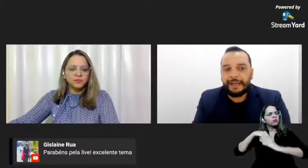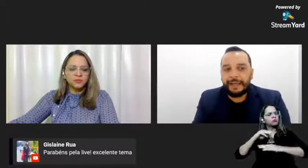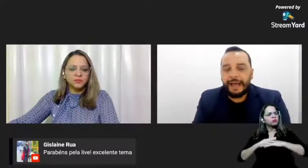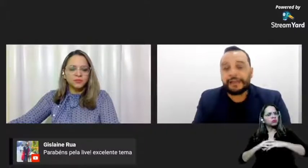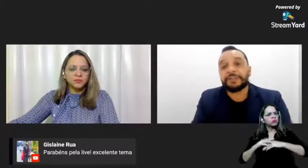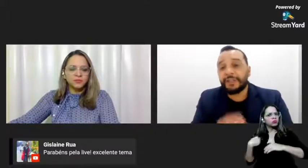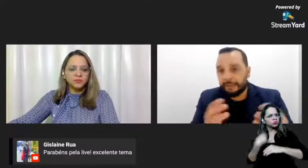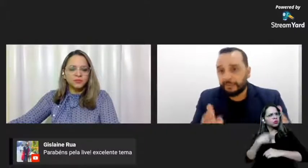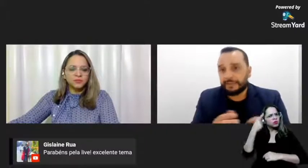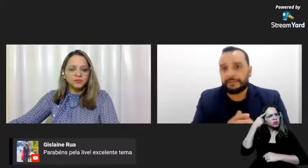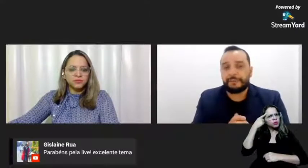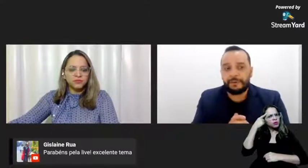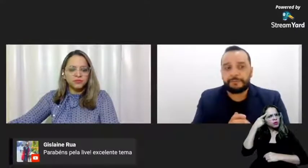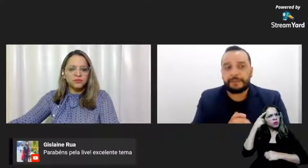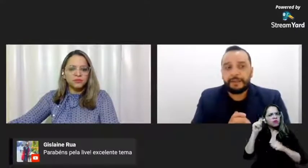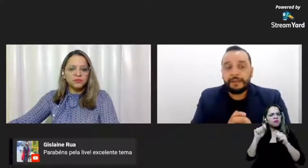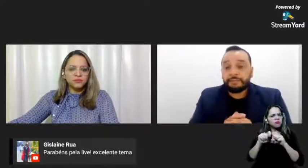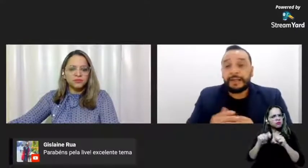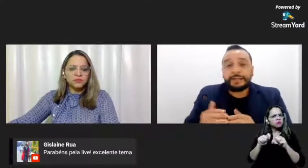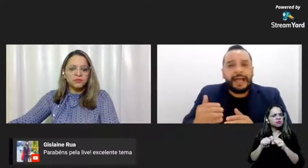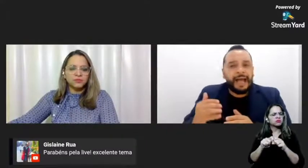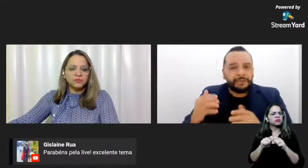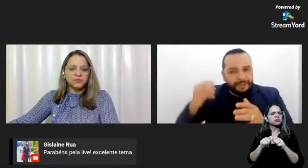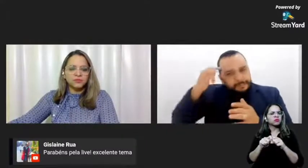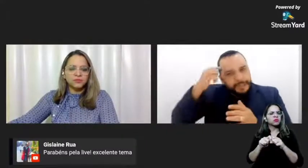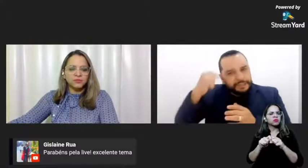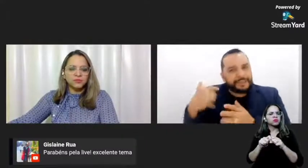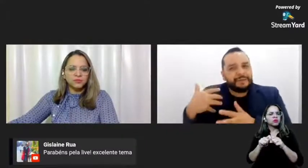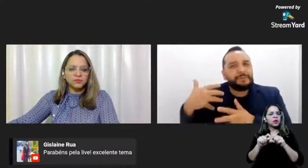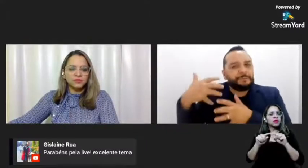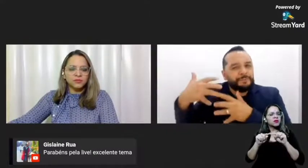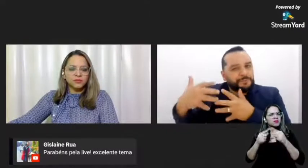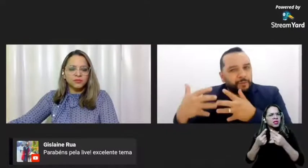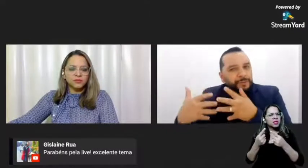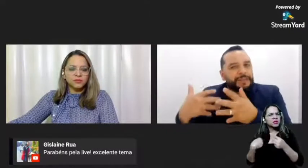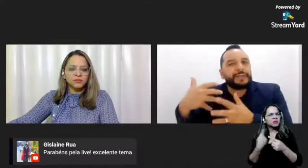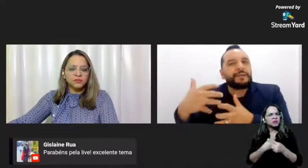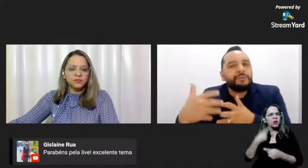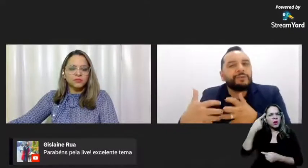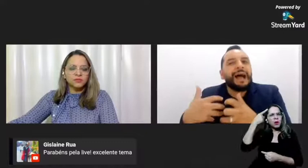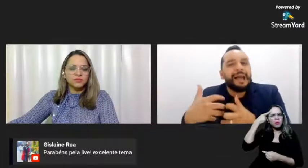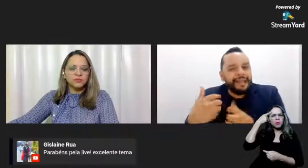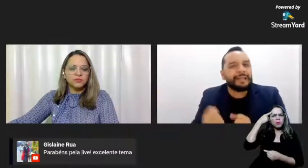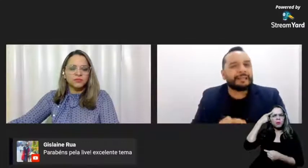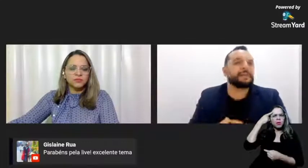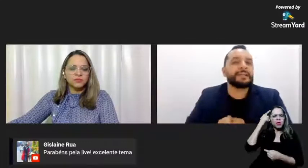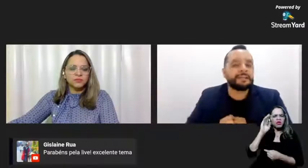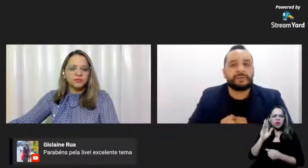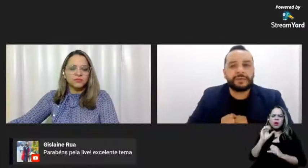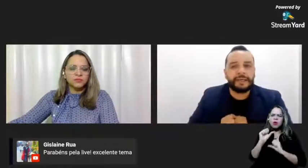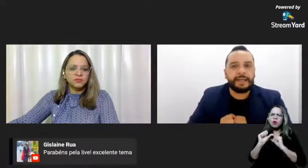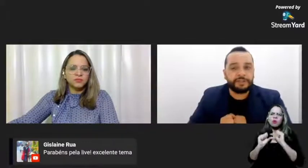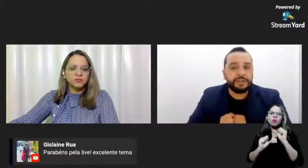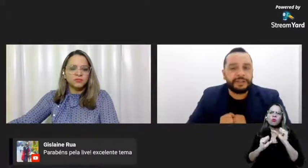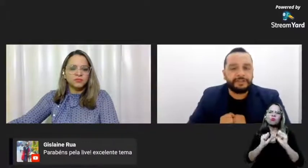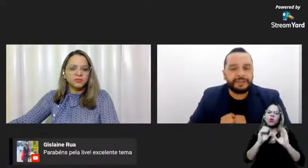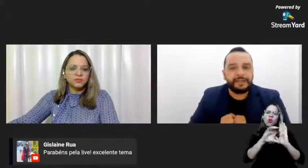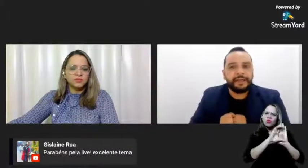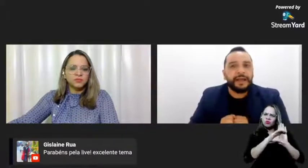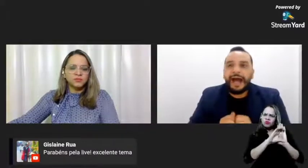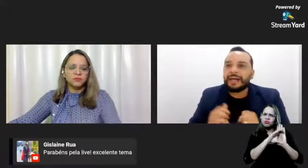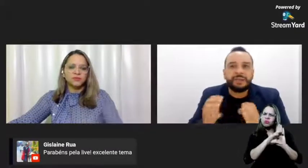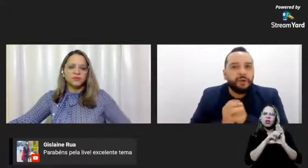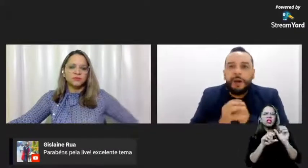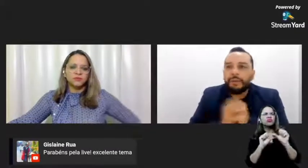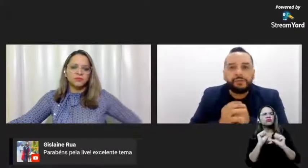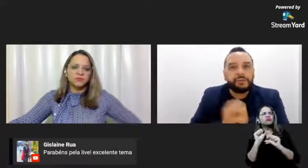nós agíamos dessa forma, mas a nossa mente já estava começando a mudar em relação a esses conceitos. A gente já estava